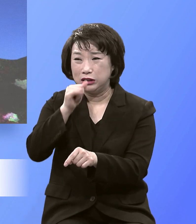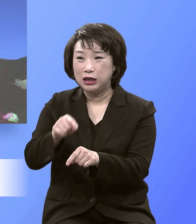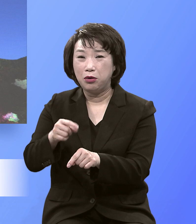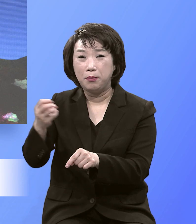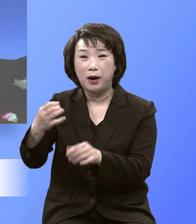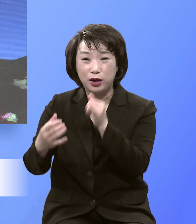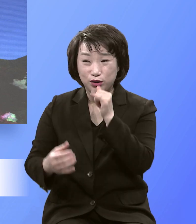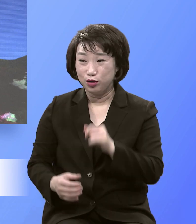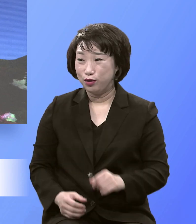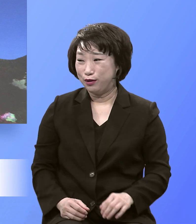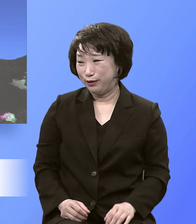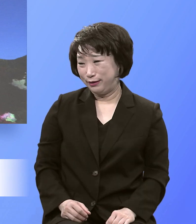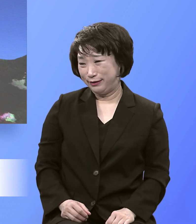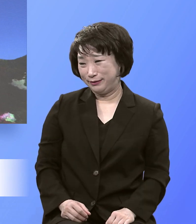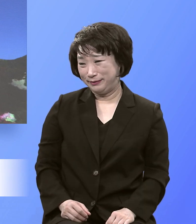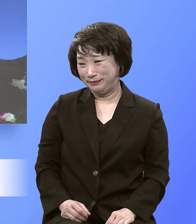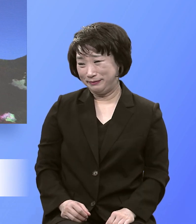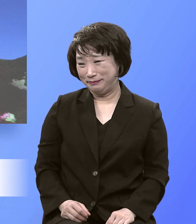있다는.